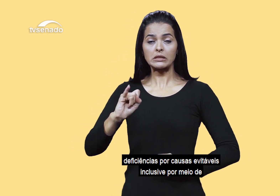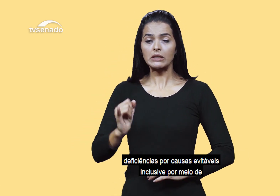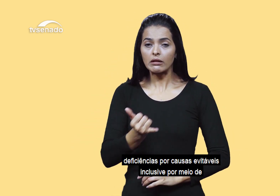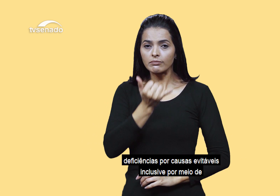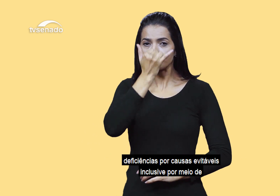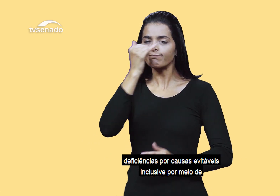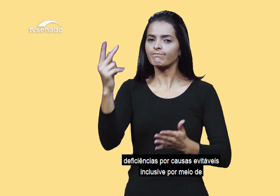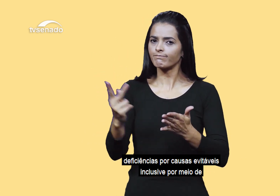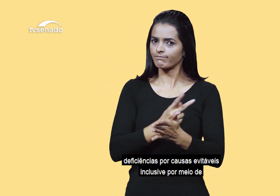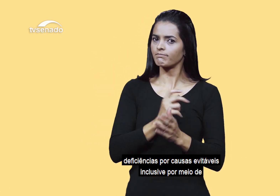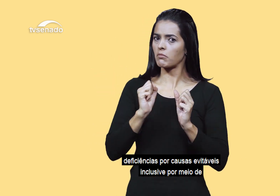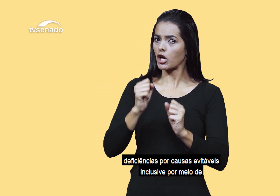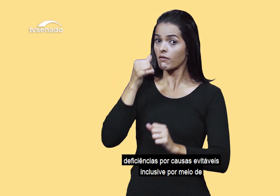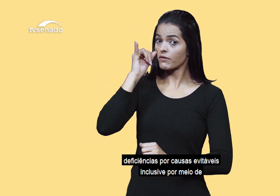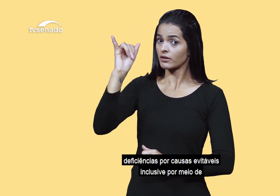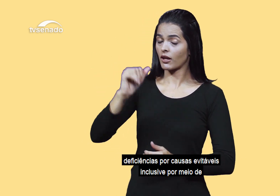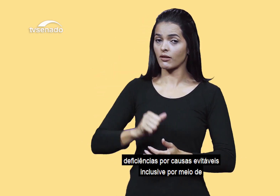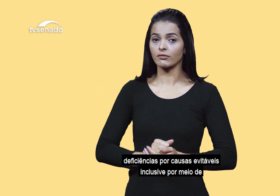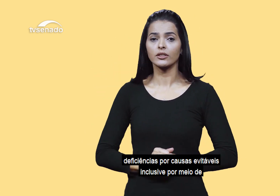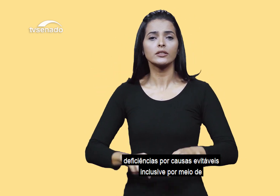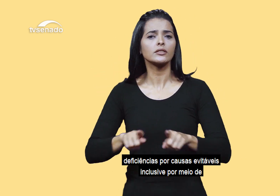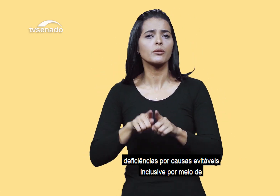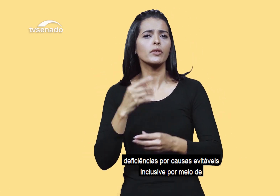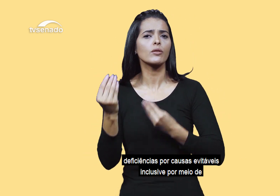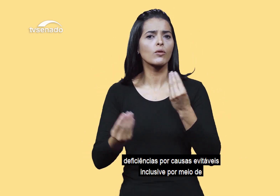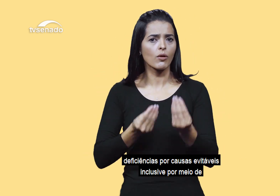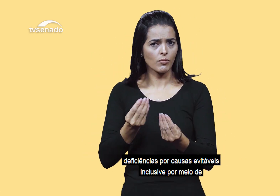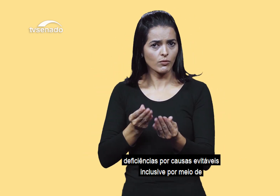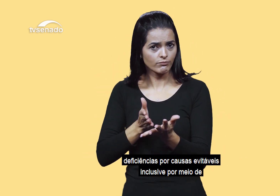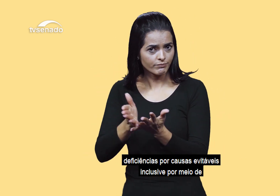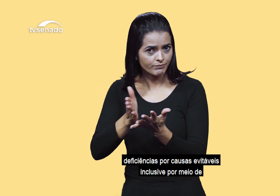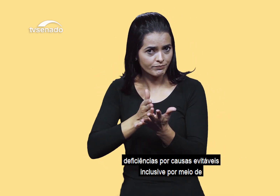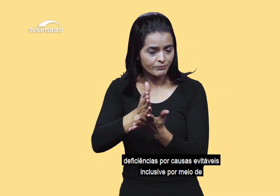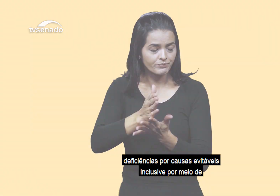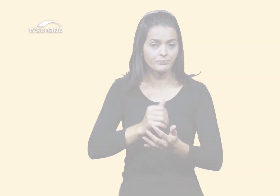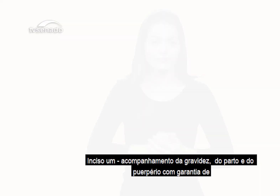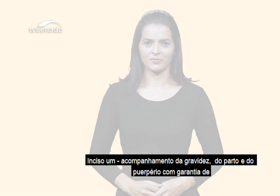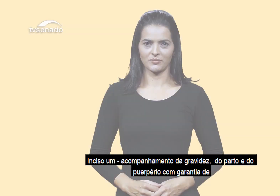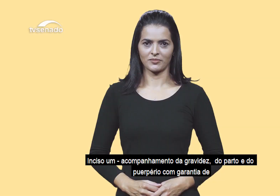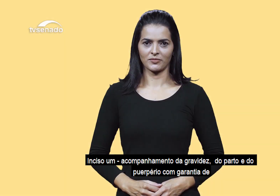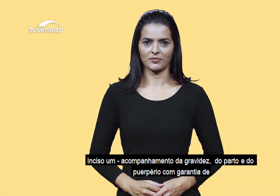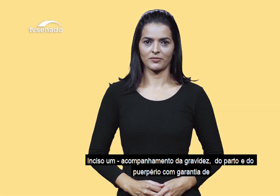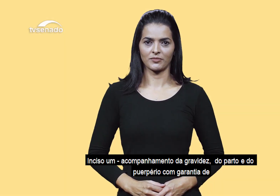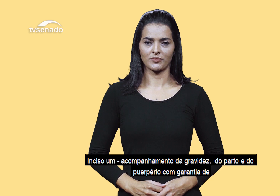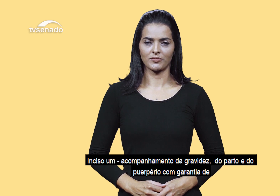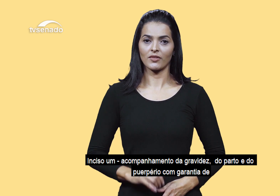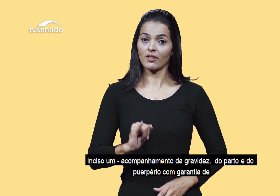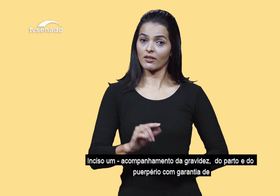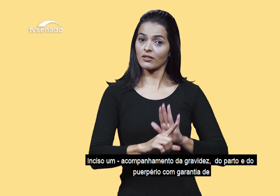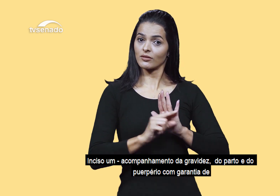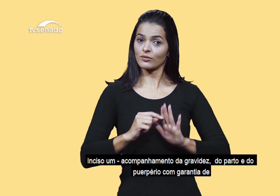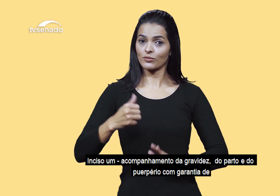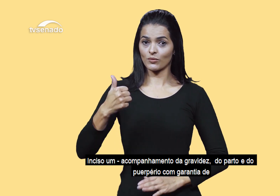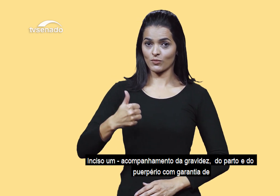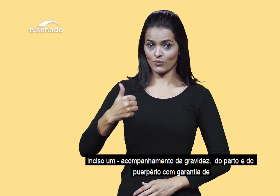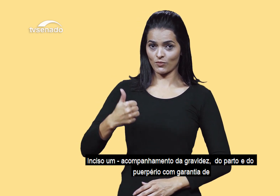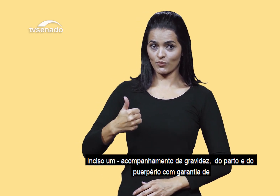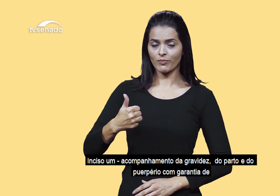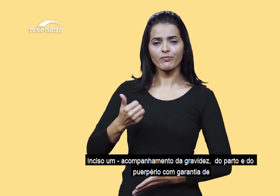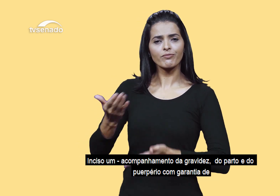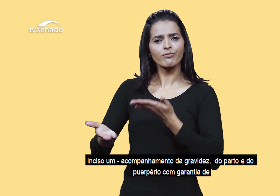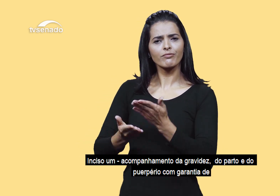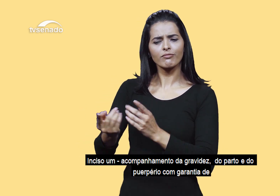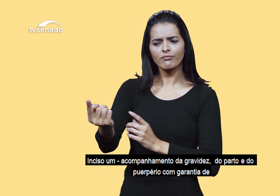causas evitáveis, inclusive por meio de... Inciso 1. Acompanhamento da